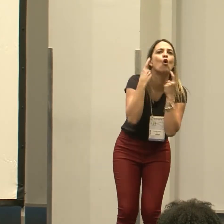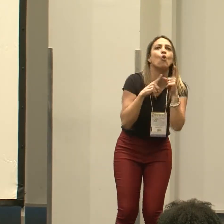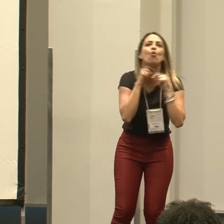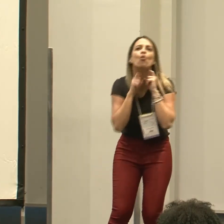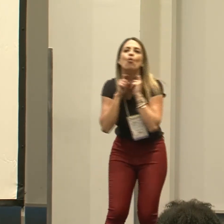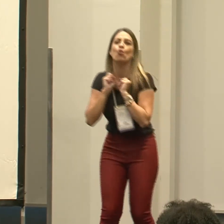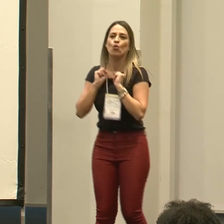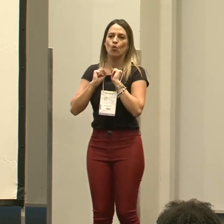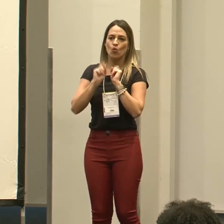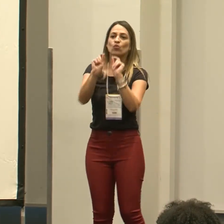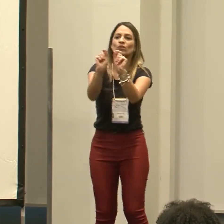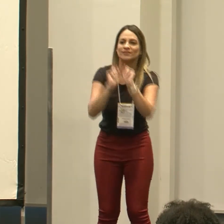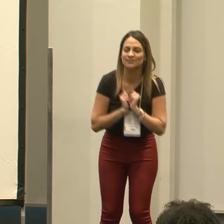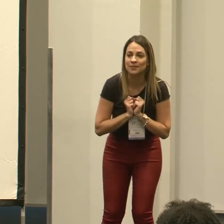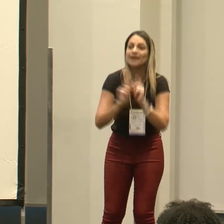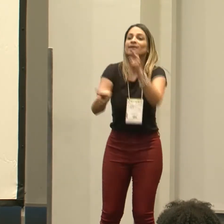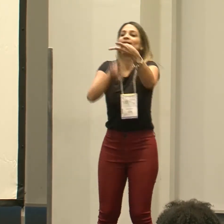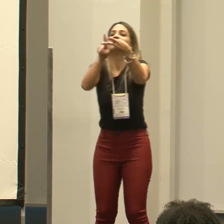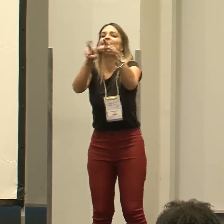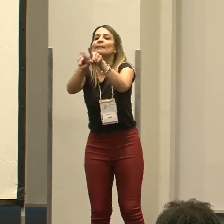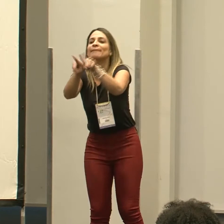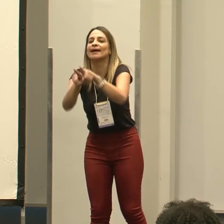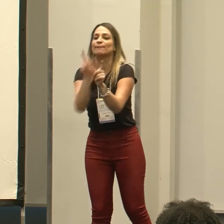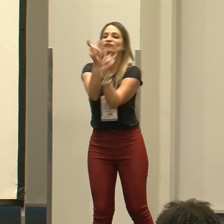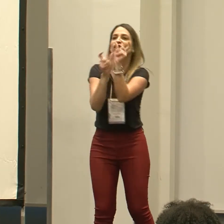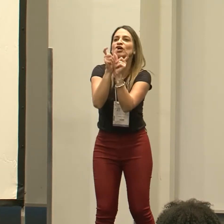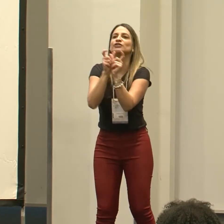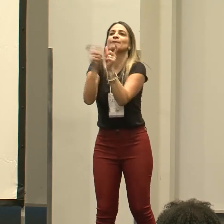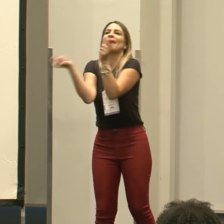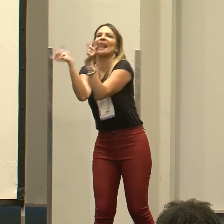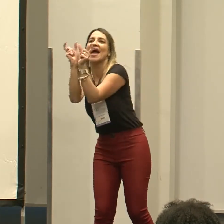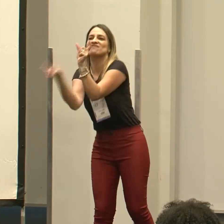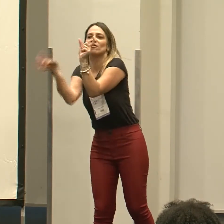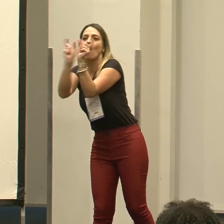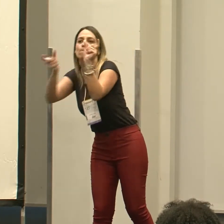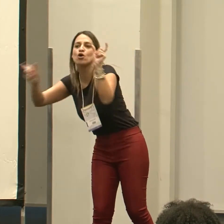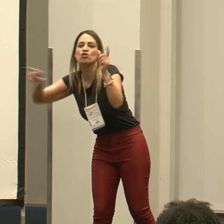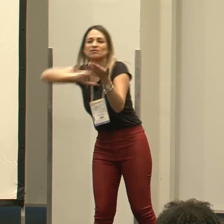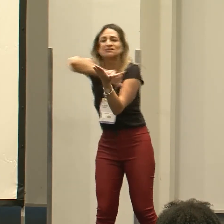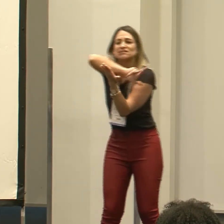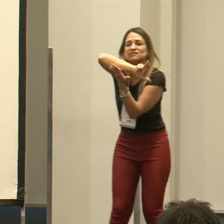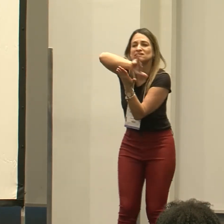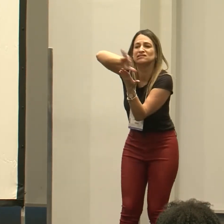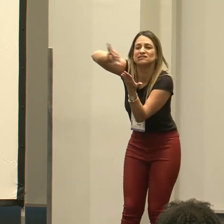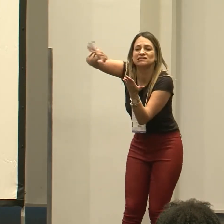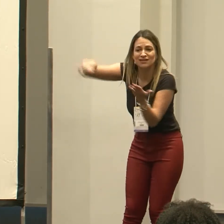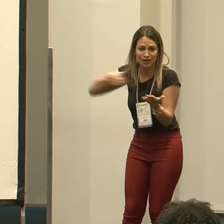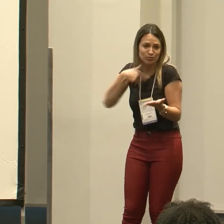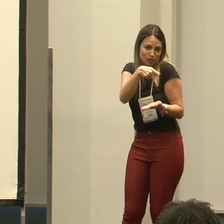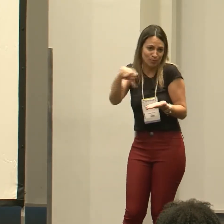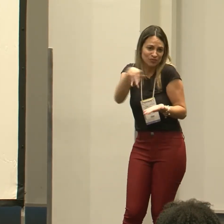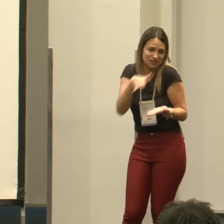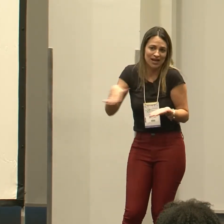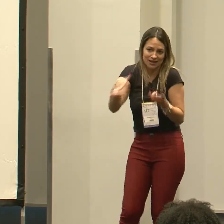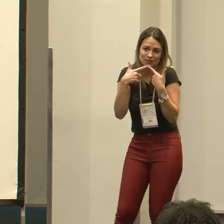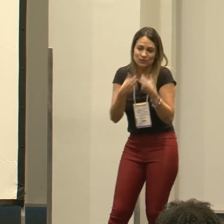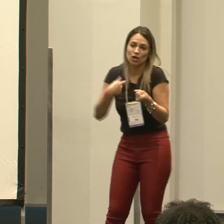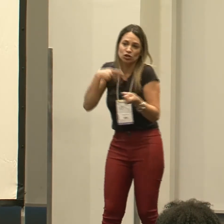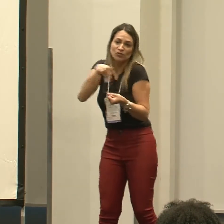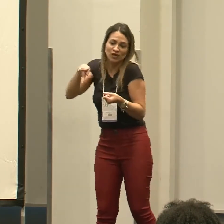fonologia, é a comparação com sons, e também a morfologia, como que se formam as palavras, enfim, é muita coisa. Eu sou professora